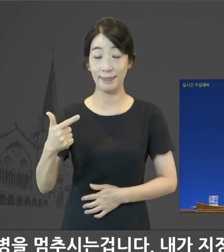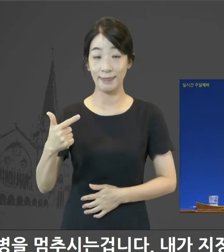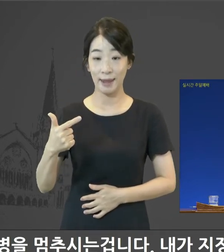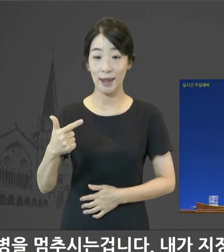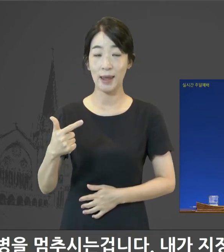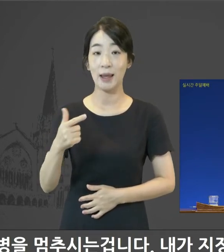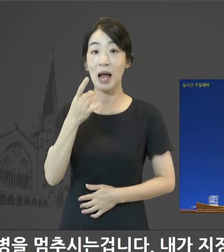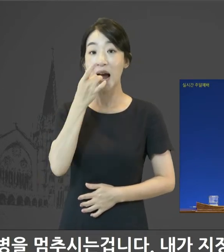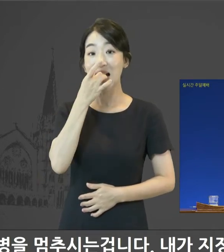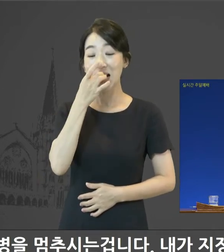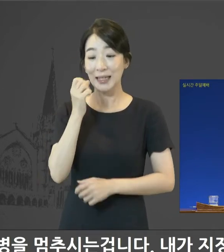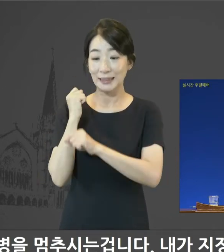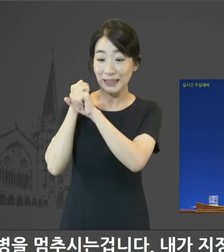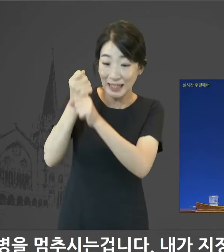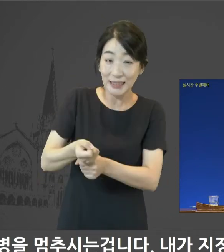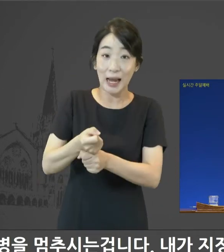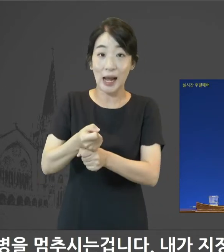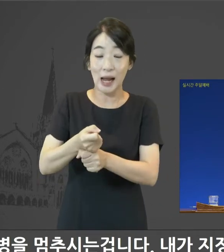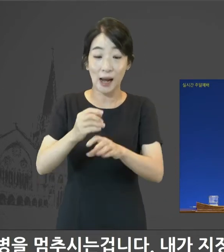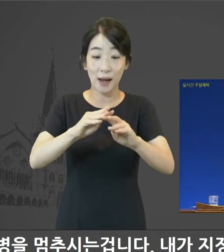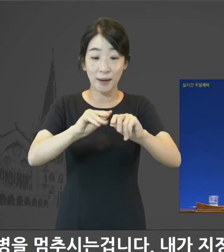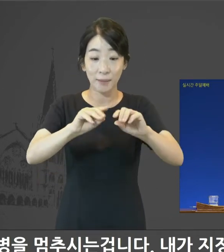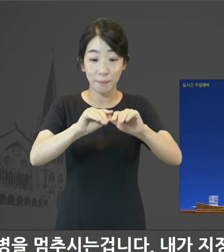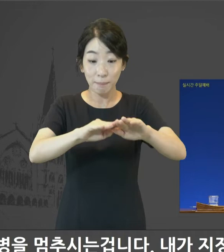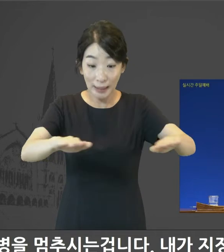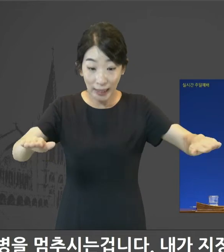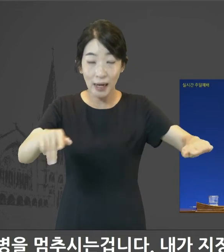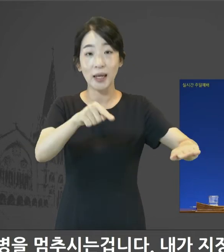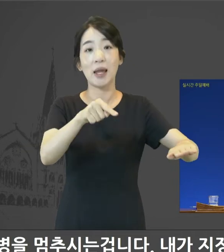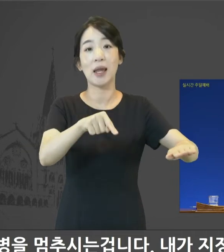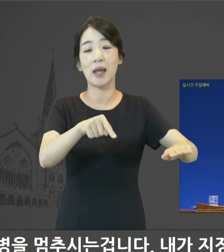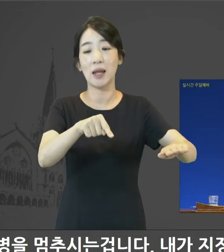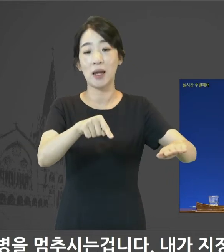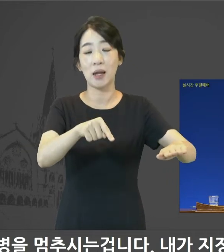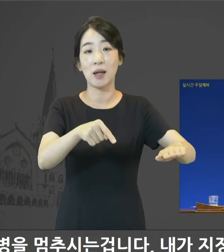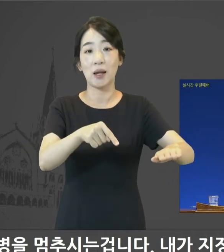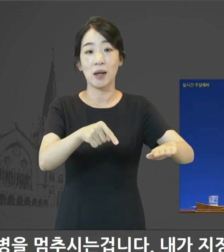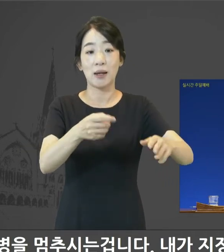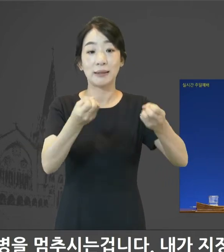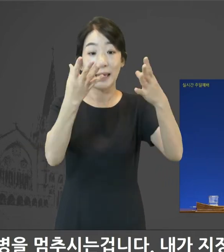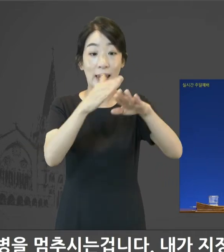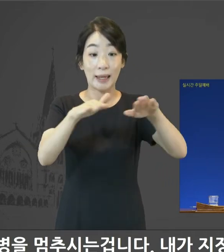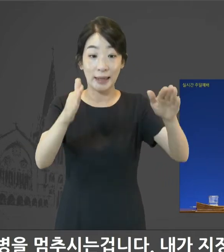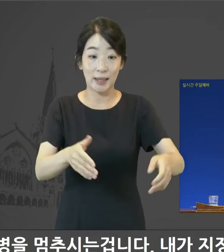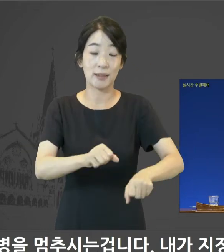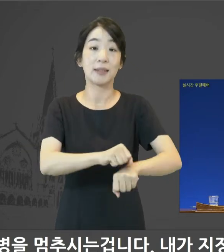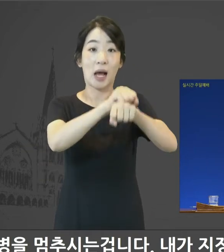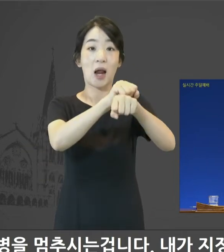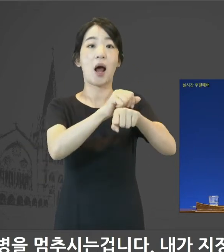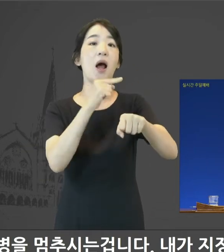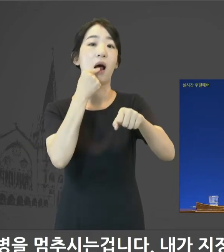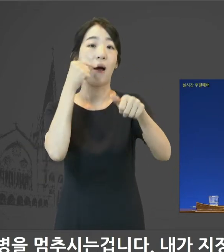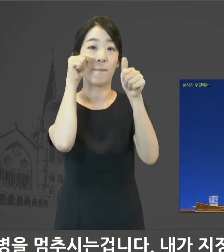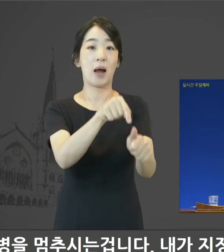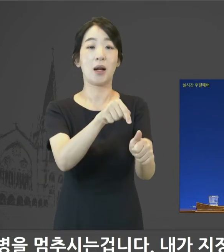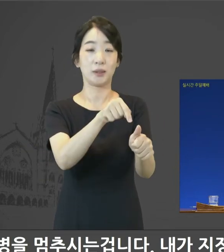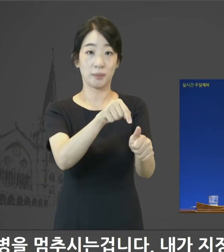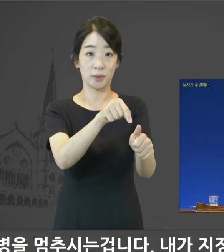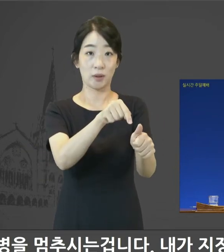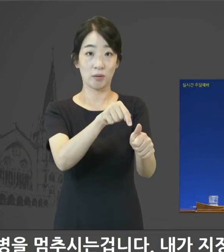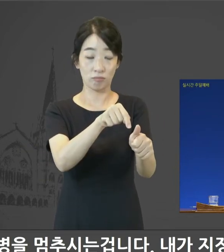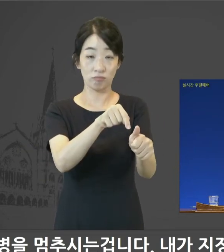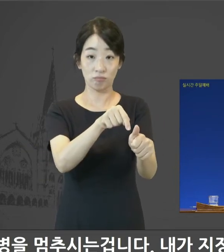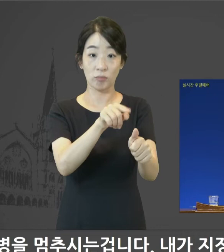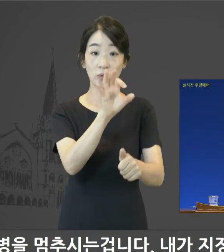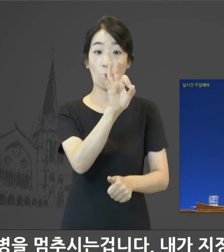오르난의 타작마당에 제단을 쌓도록 가르쳐 주시는 거죠. 이 오르난은 이방 사람이었어요. 근데 뭐 그렇게 중요하지